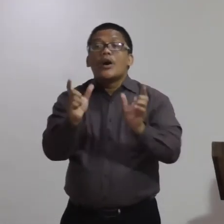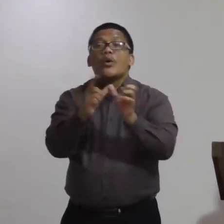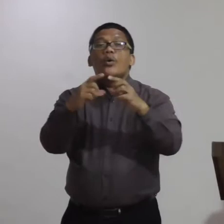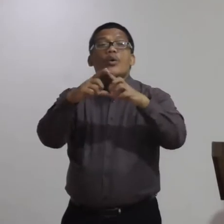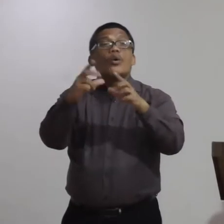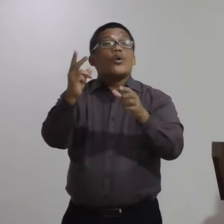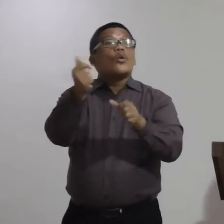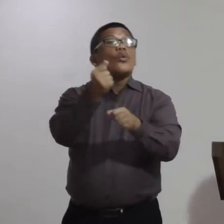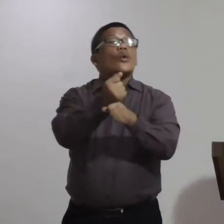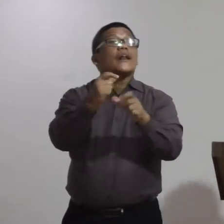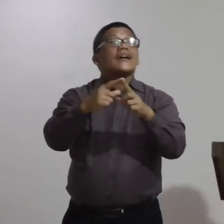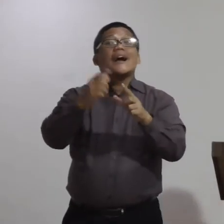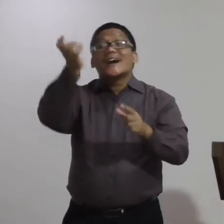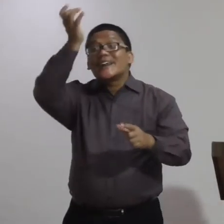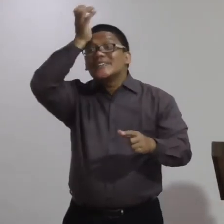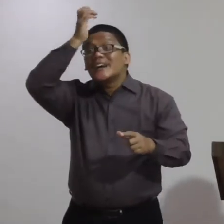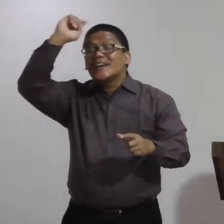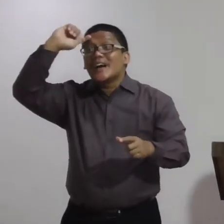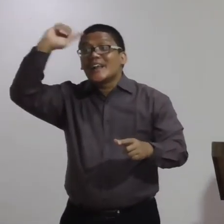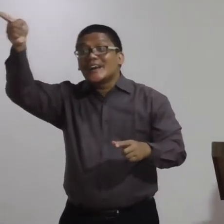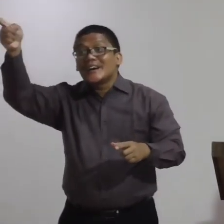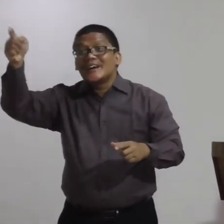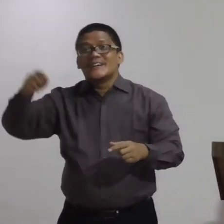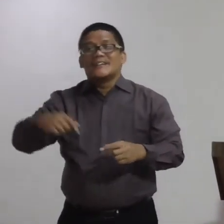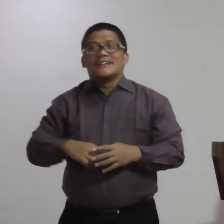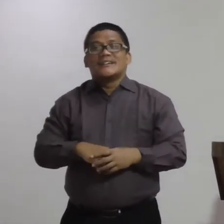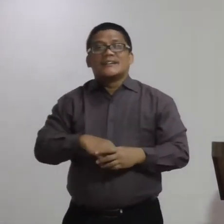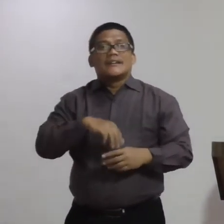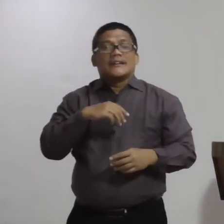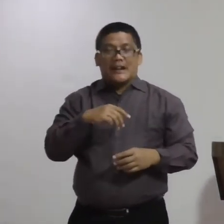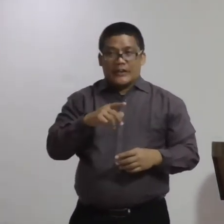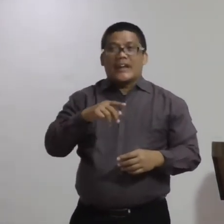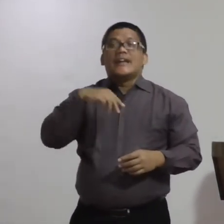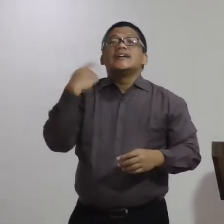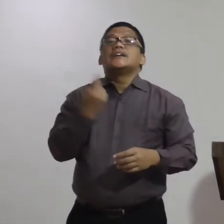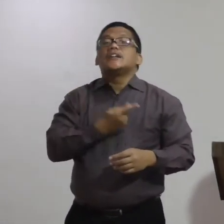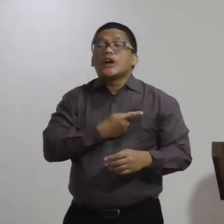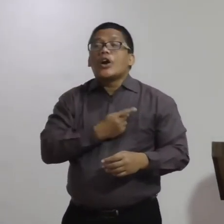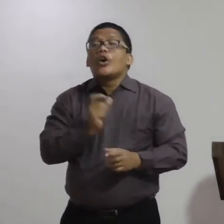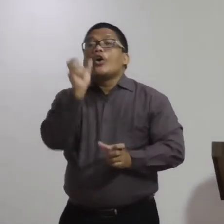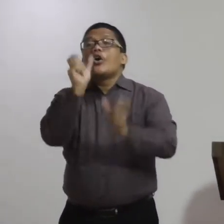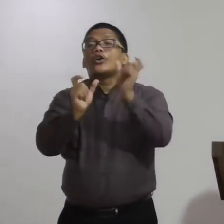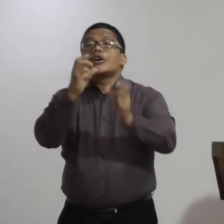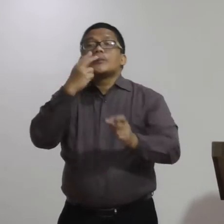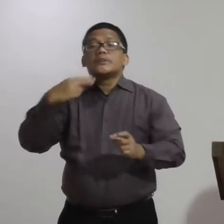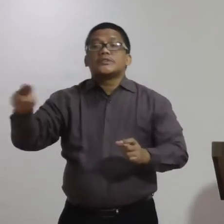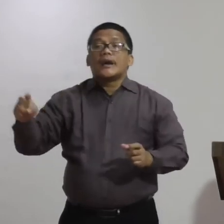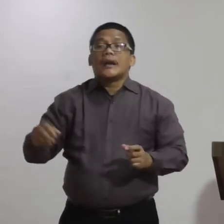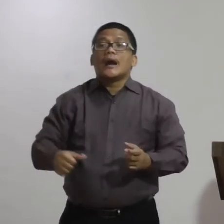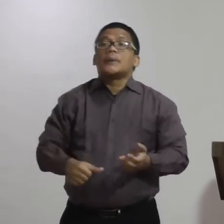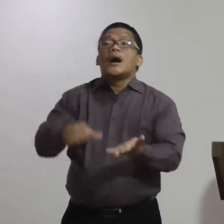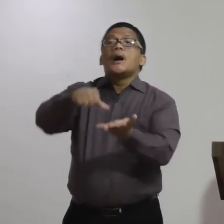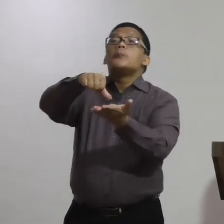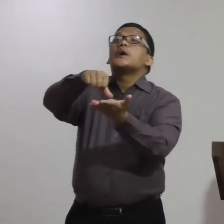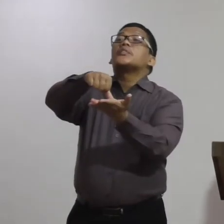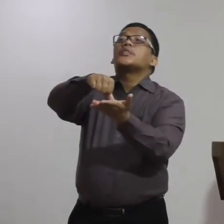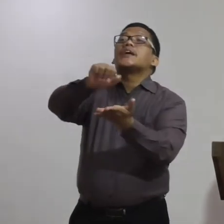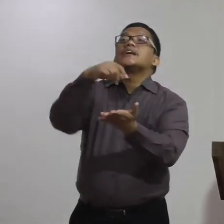itu, ya, Bapak Ibu yang terkasih Tuhan, sebagai orang percaya, maka materainya adalah Roh